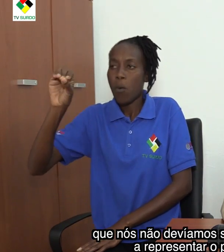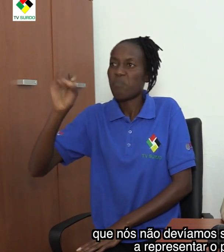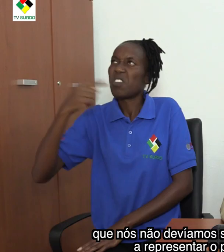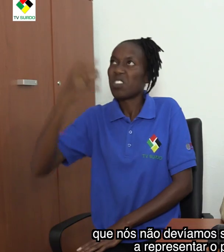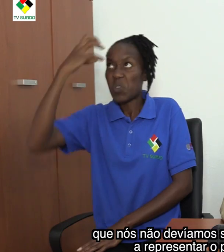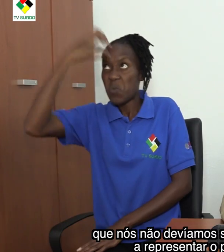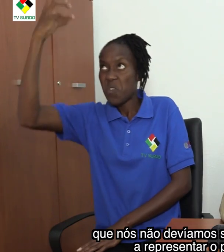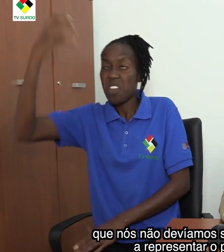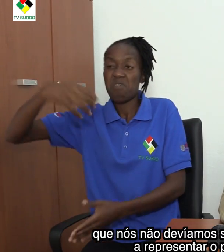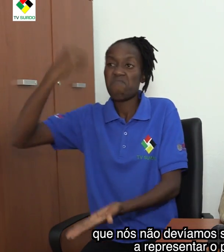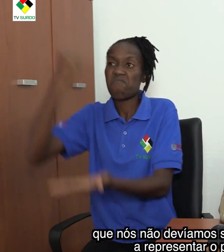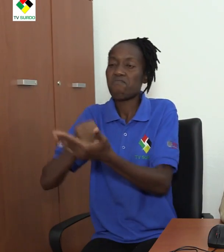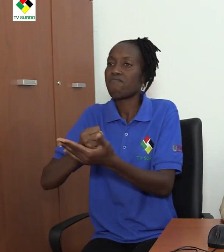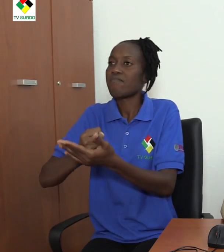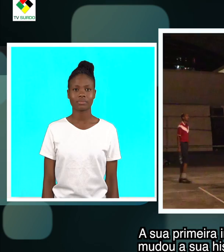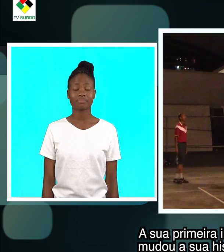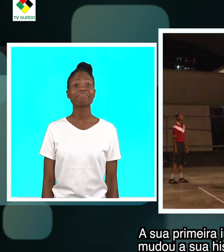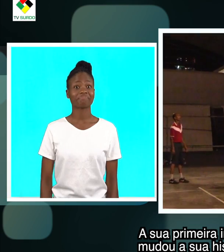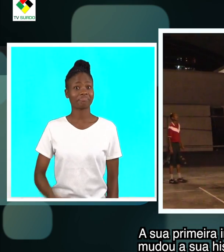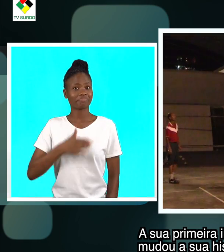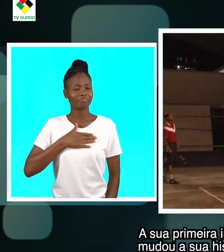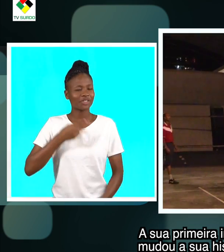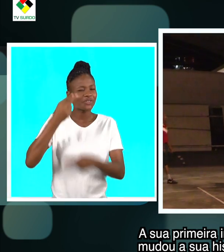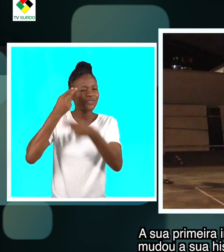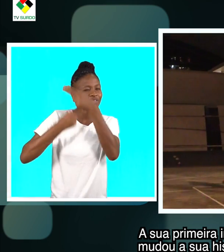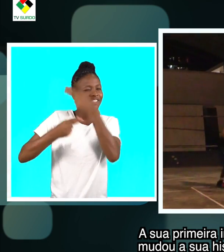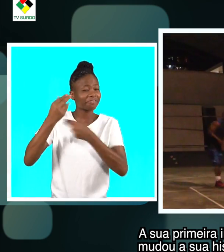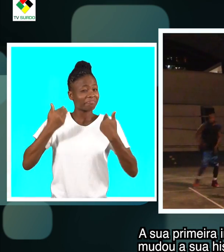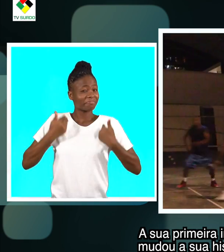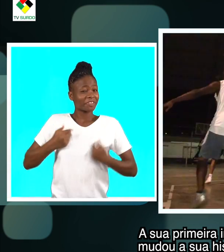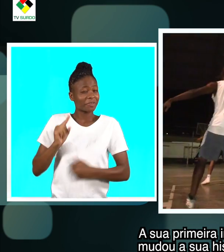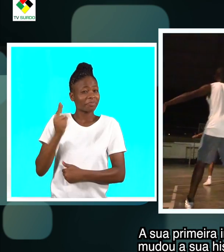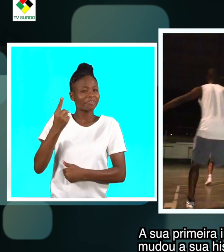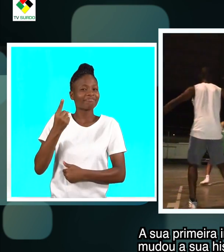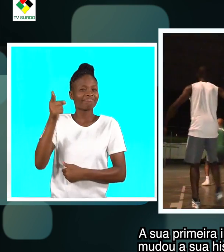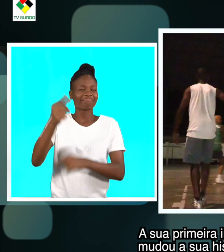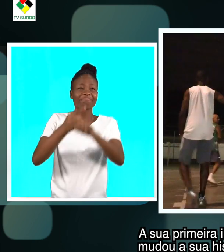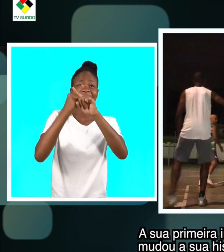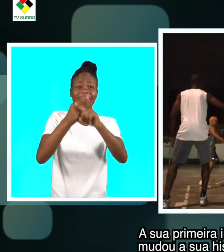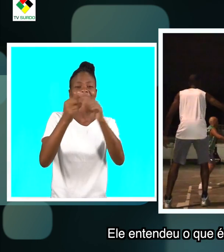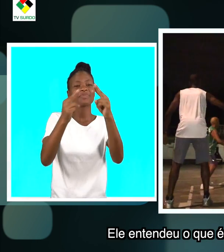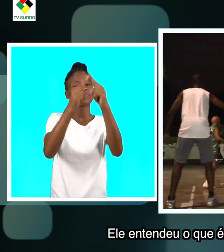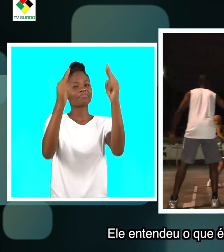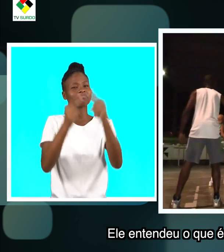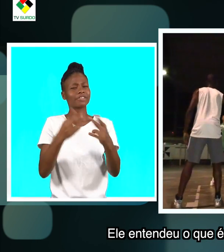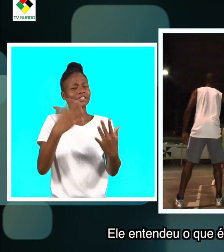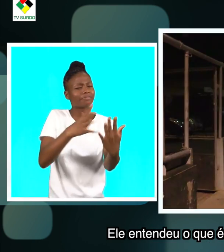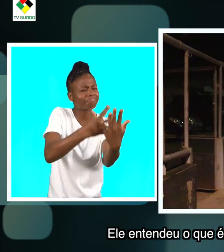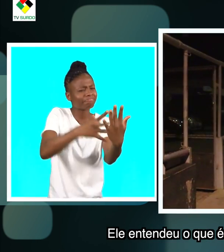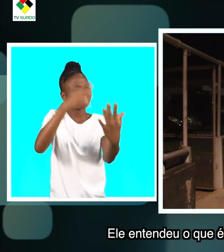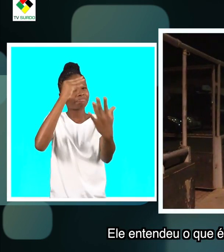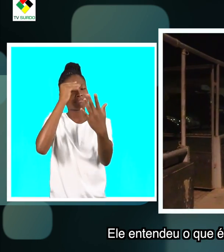não estávamos a representar o país como deve ser. A sua primeira internacionalização mudou a sua história no basquete. Ele